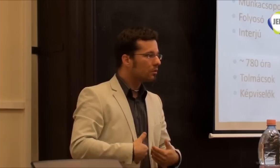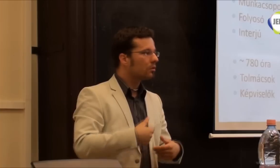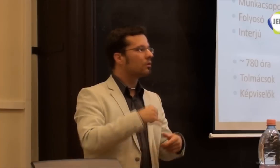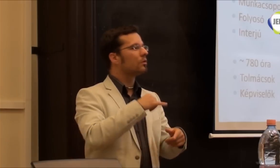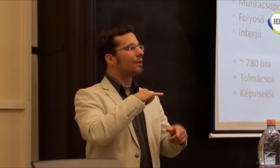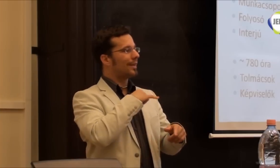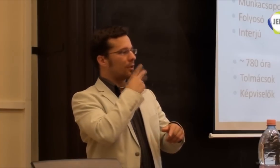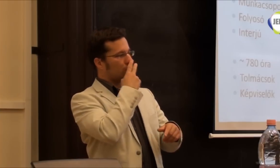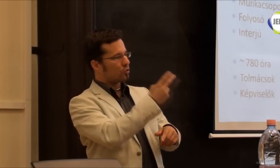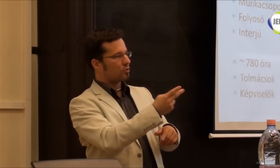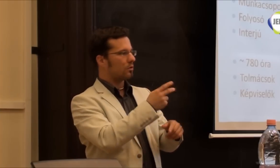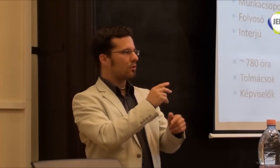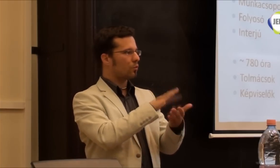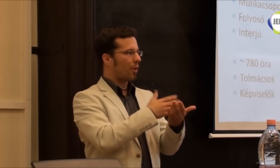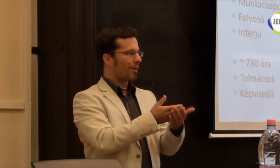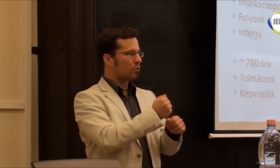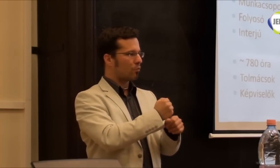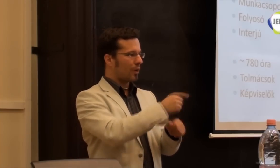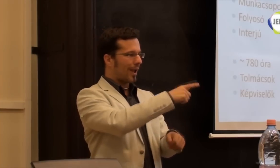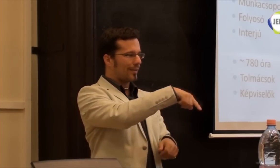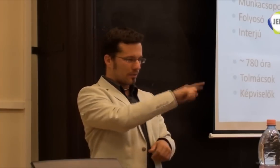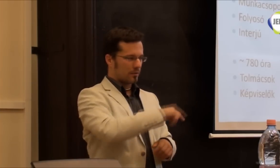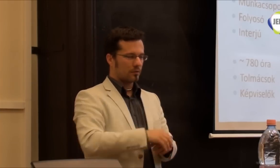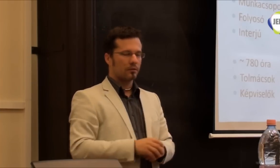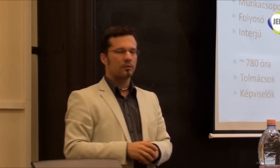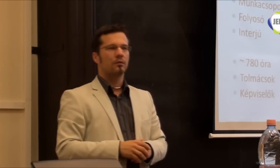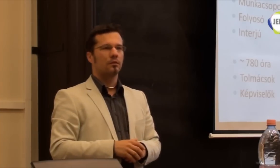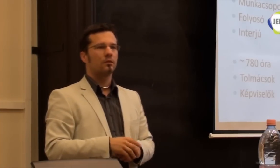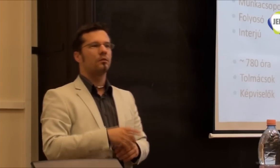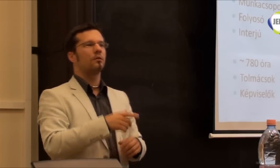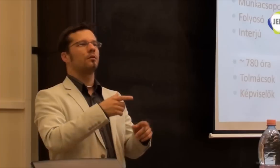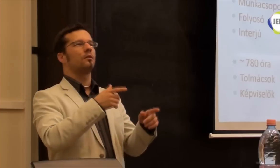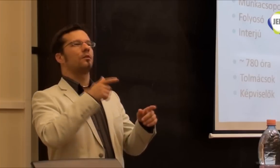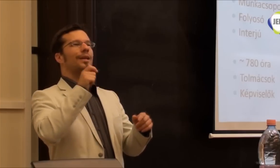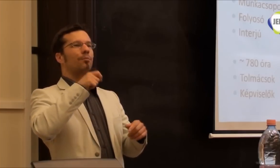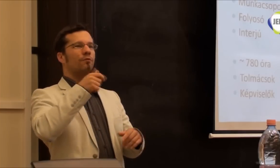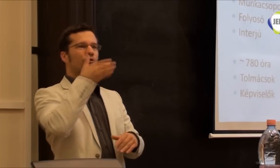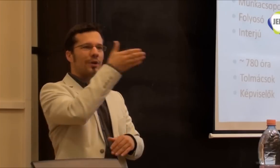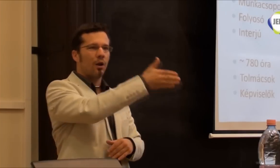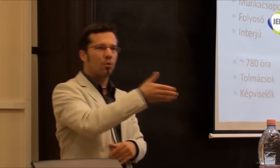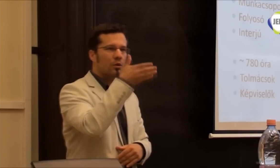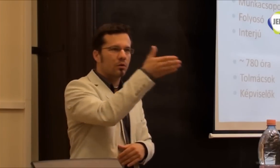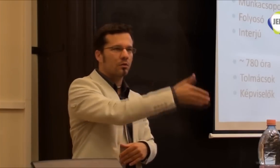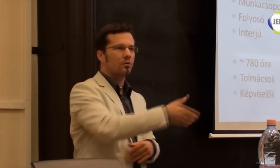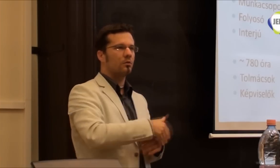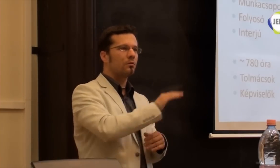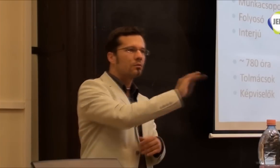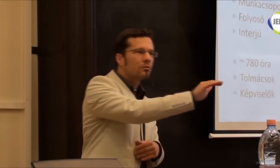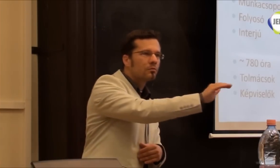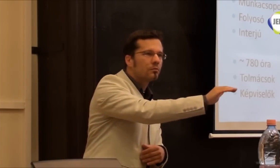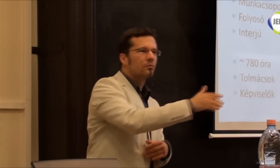tehát én mint fogyasztó, nekem is érdekes figyelnem a tolmácsok munkáját. A